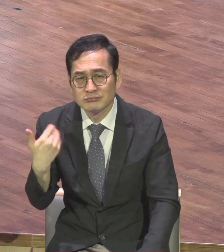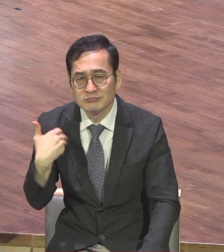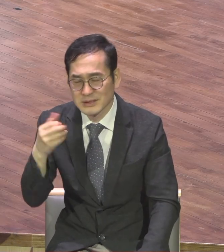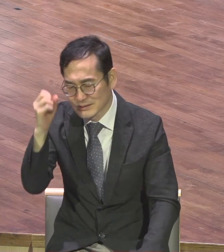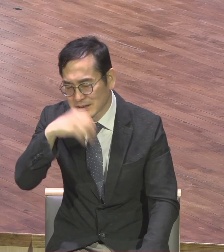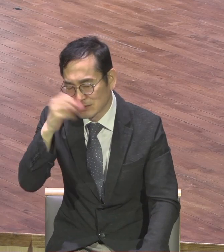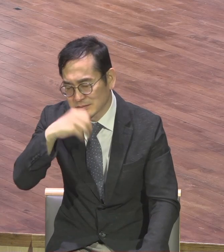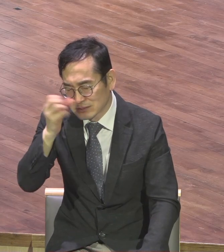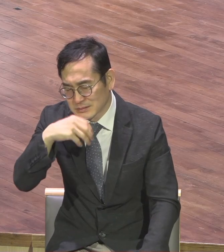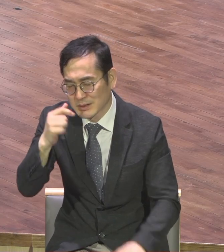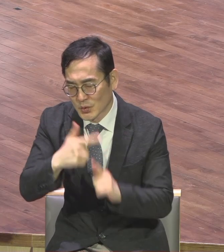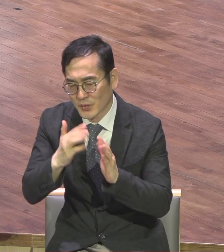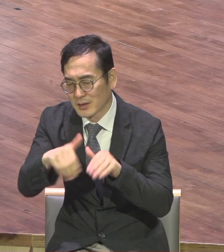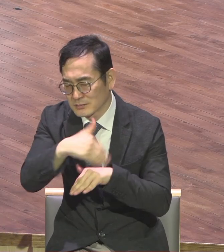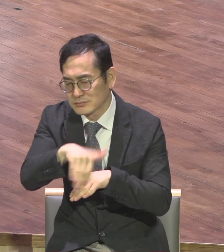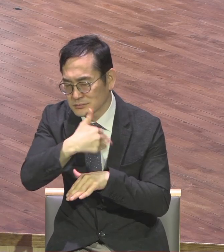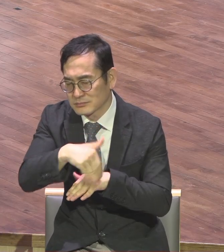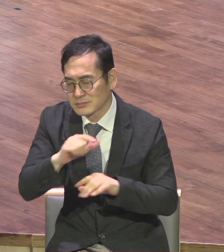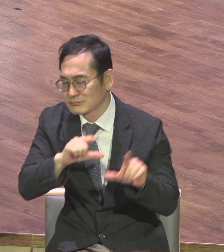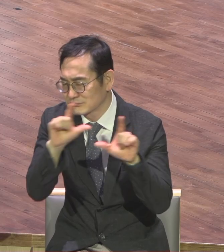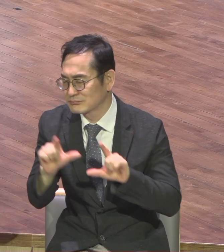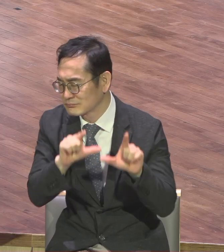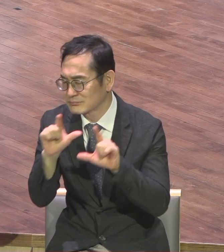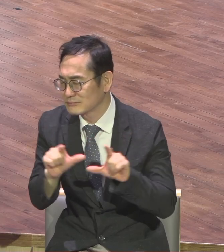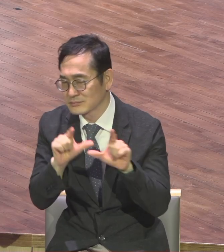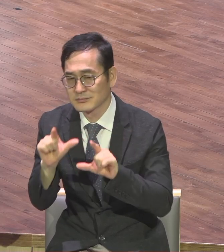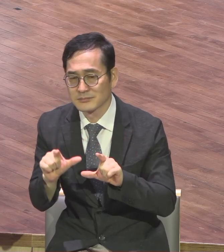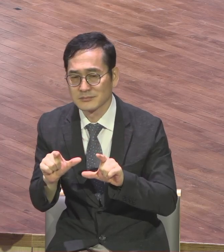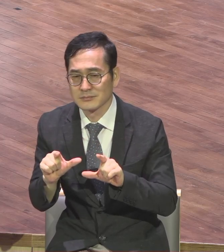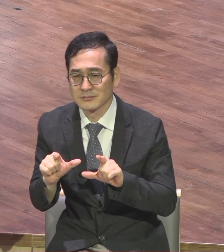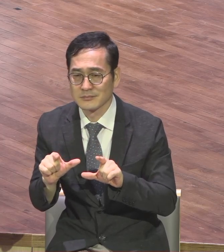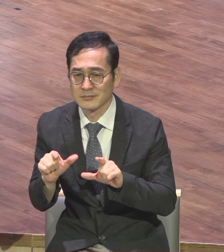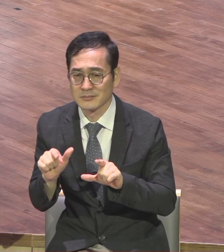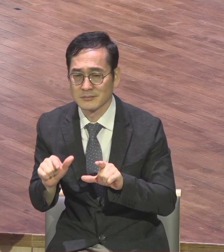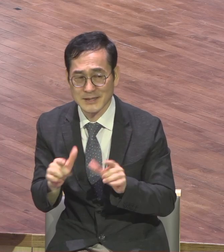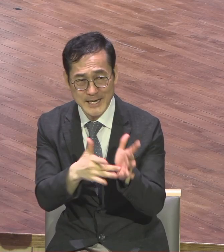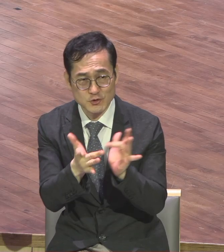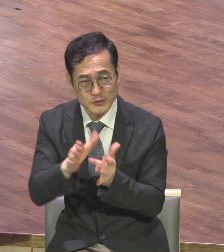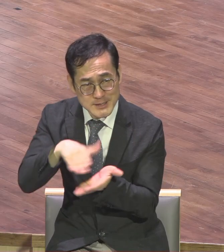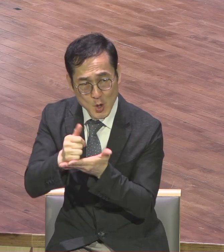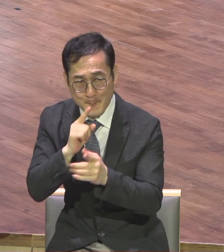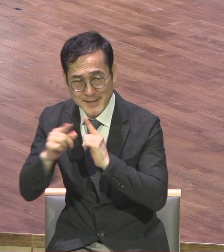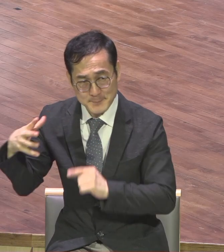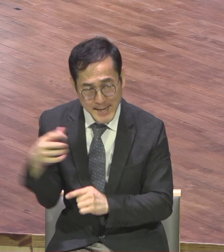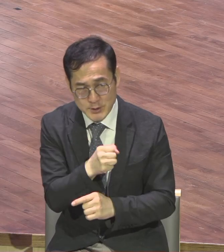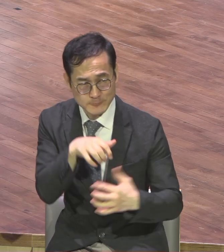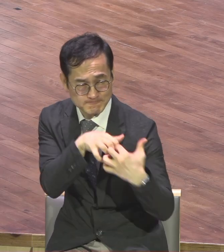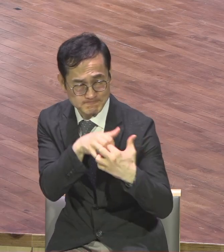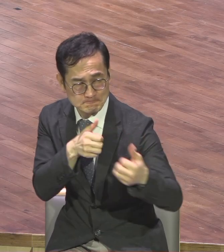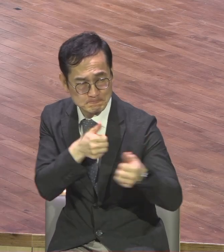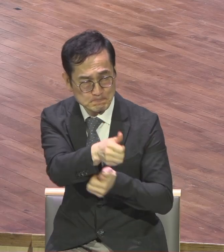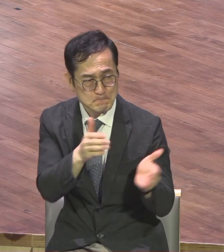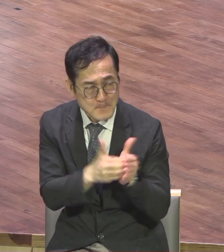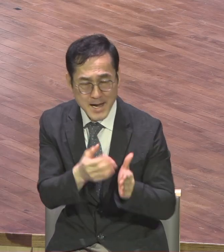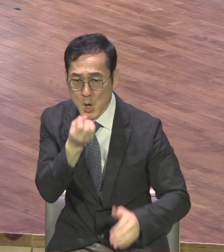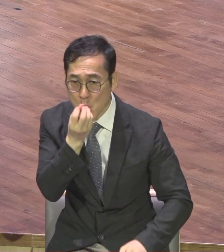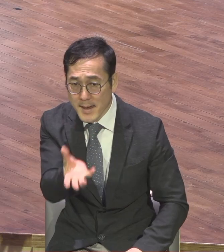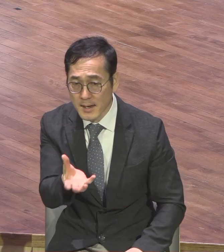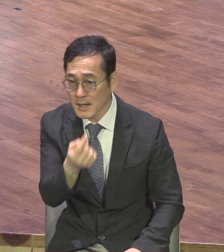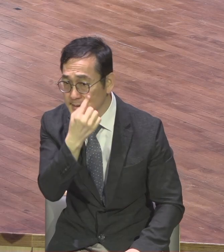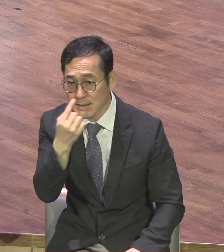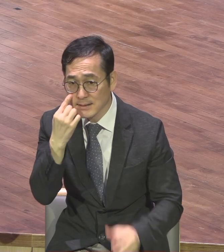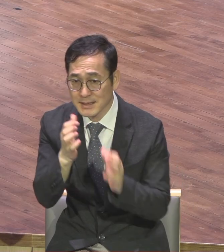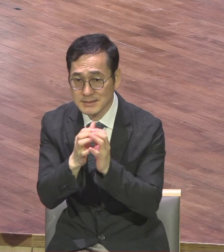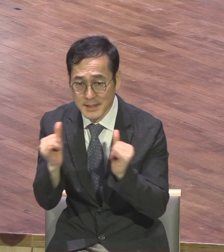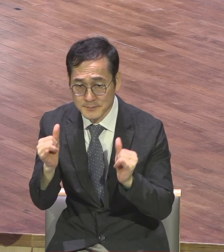감정대로 그냥 살았지. 아 영적 싸움이다. 예수 그리스도의 말씀을 가지고 싸워 이겼다라고